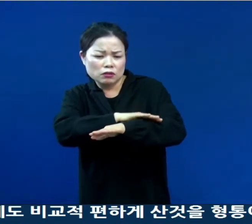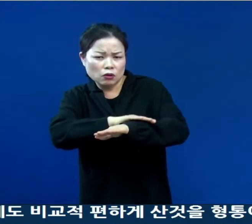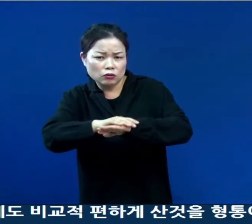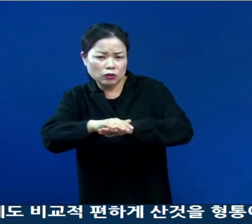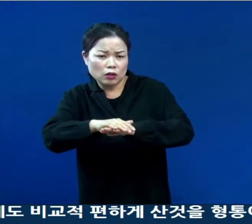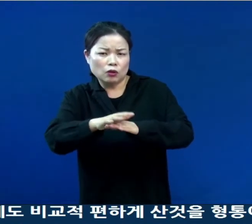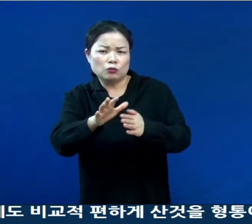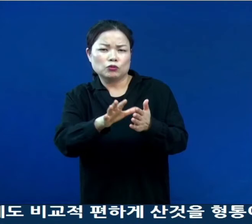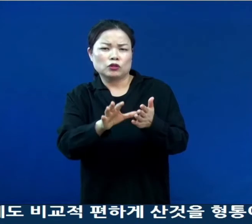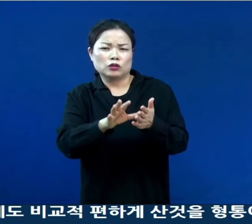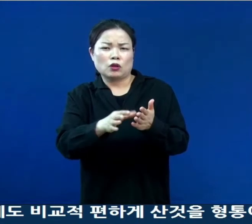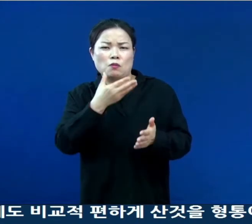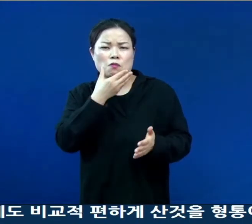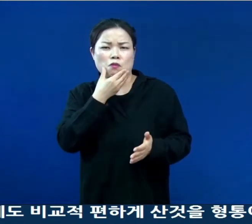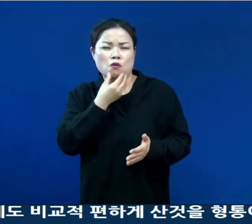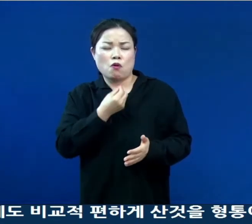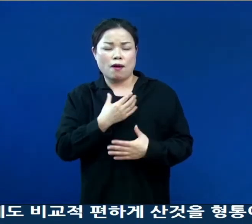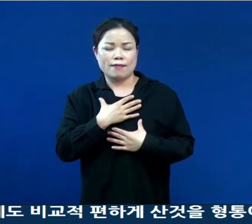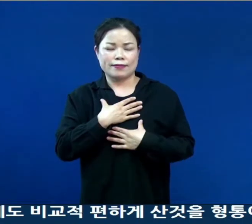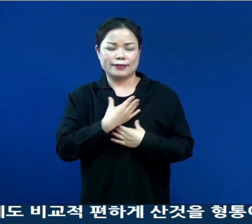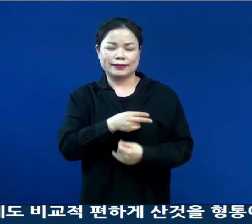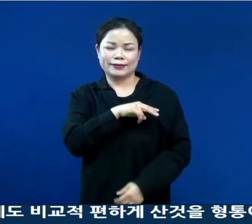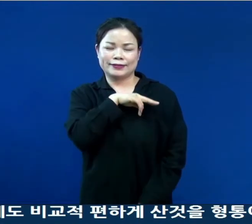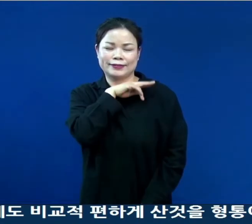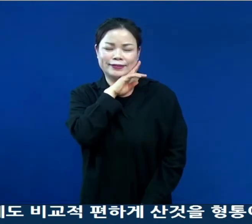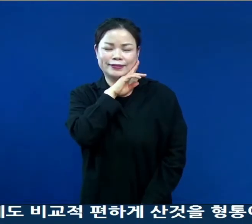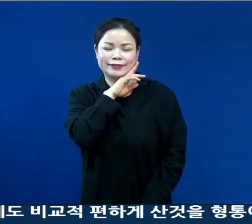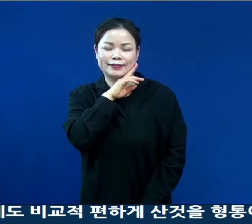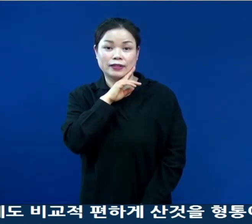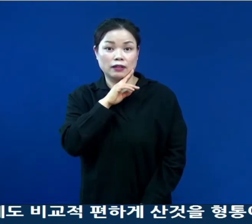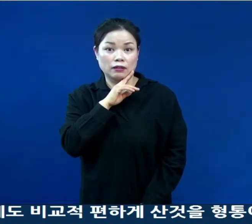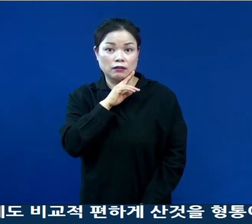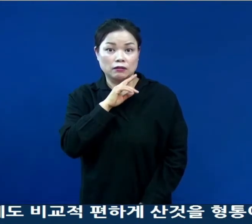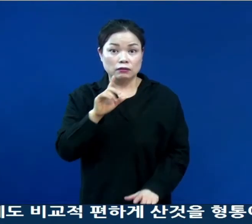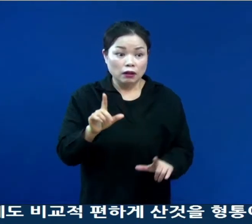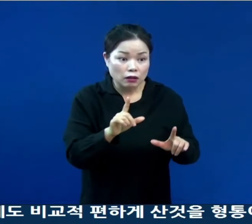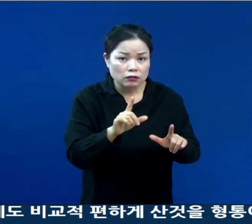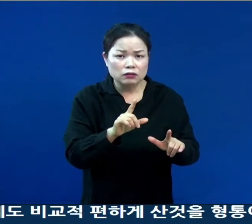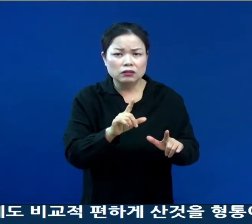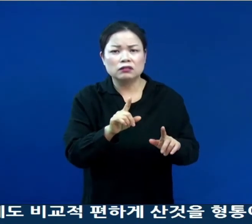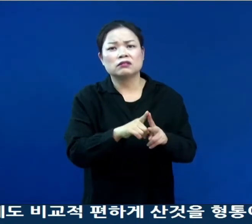물질적 복이나 편안하고 안락한 삶으로 이해하기 시작했다는 것이죠.